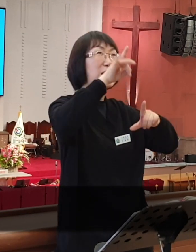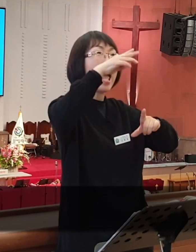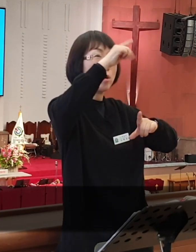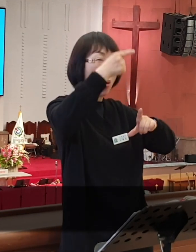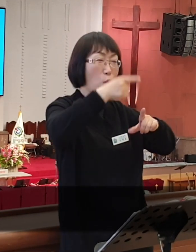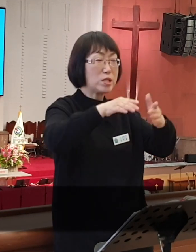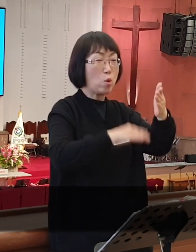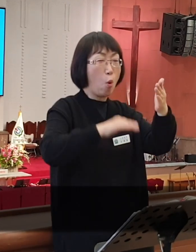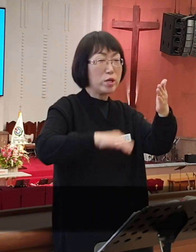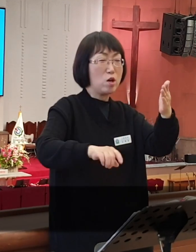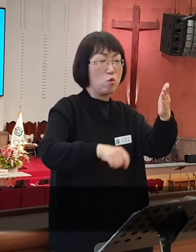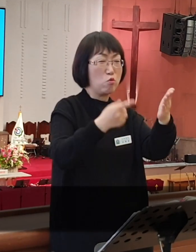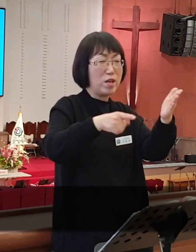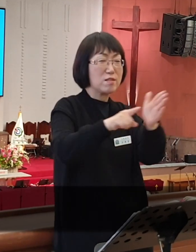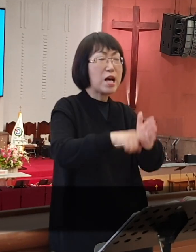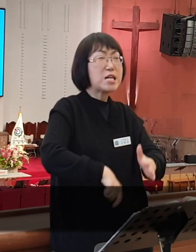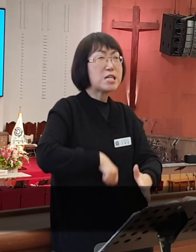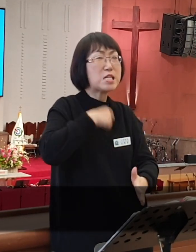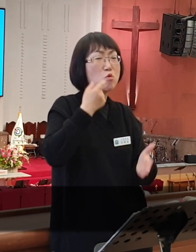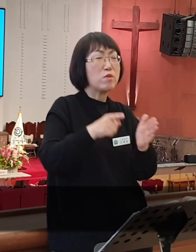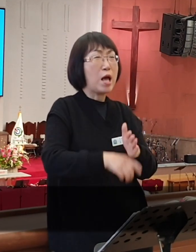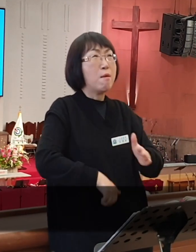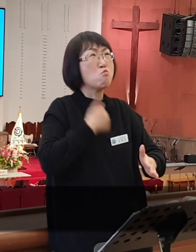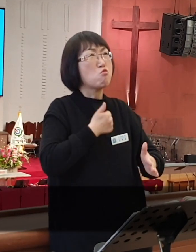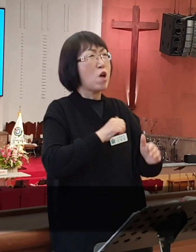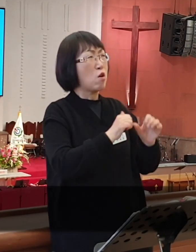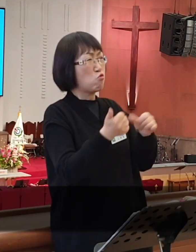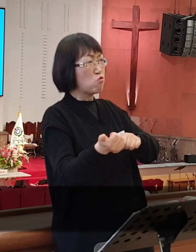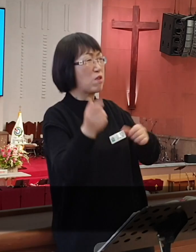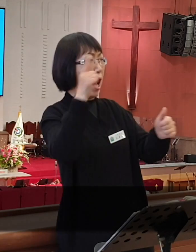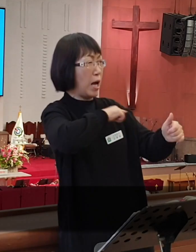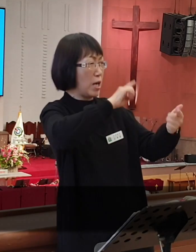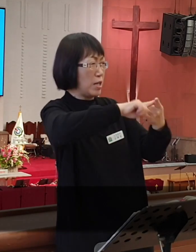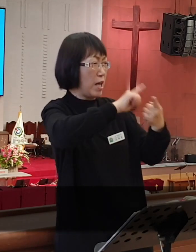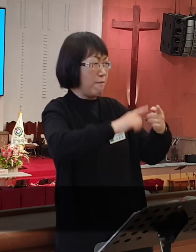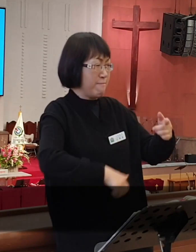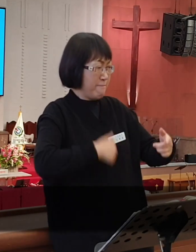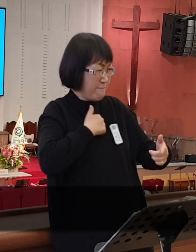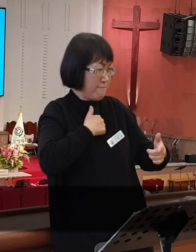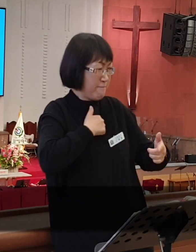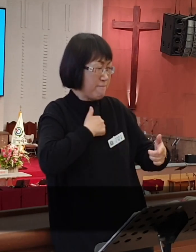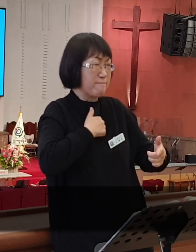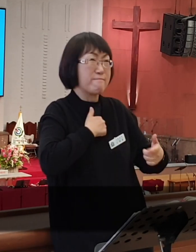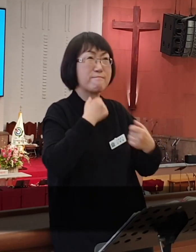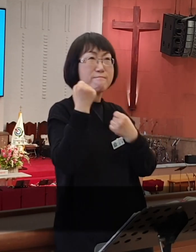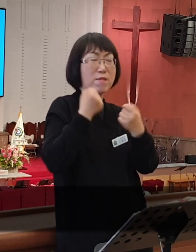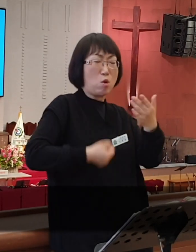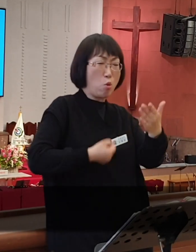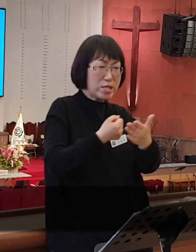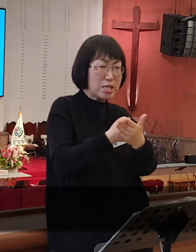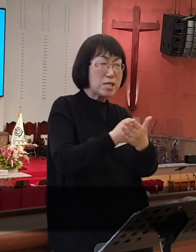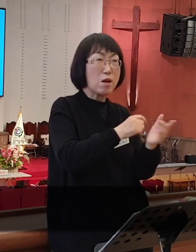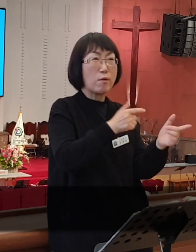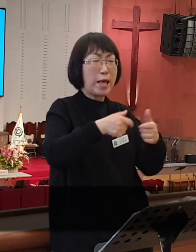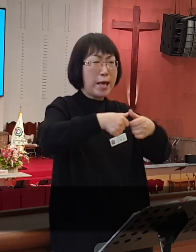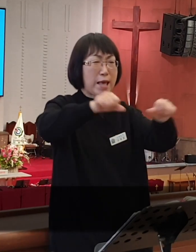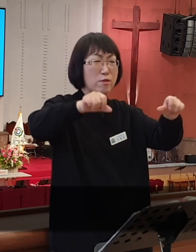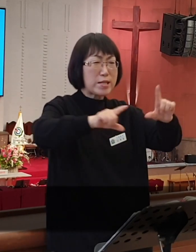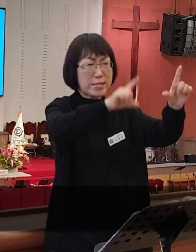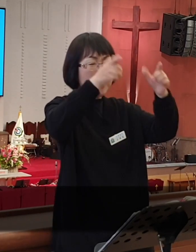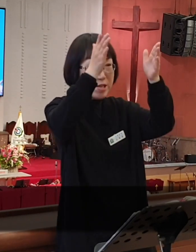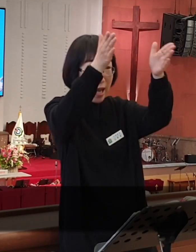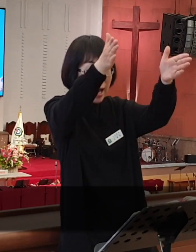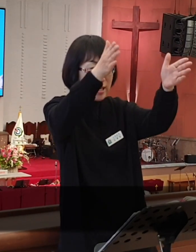그 공의를 위해서 의를 위한 분노들, 죽음과 악에 대한 그 끌어오르는 에너지들, 용기들, 그리고 깨어진 사람들을